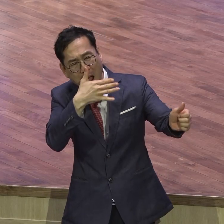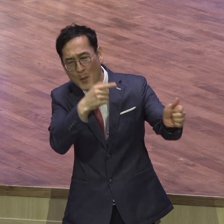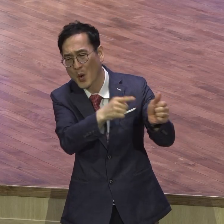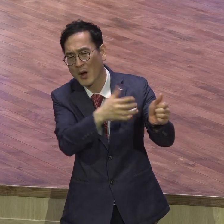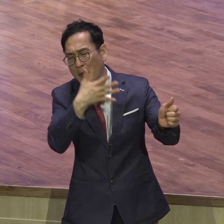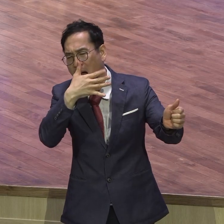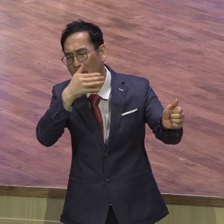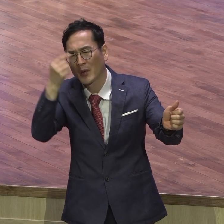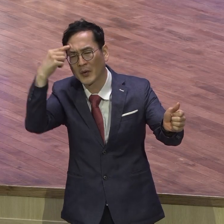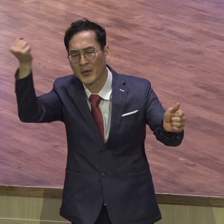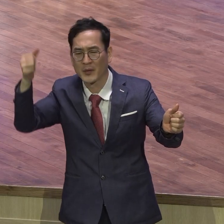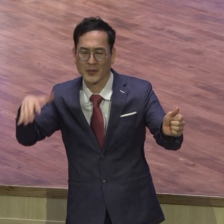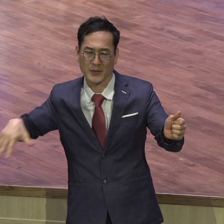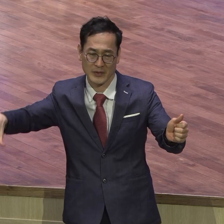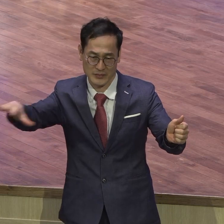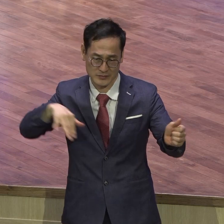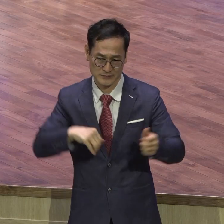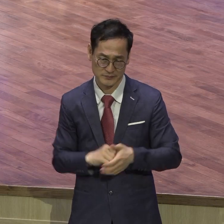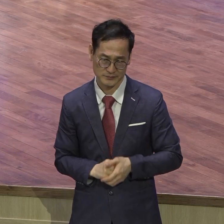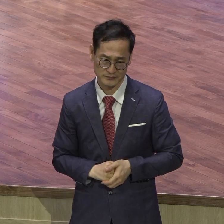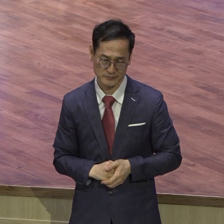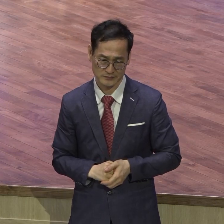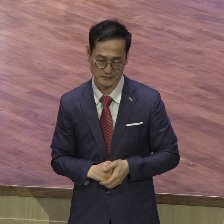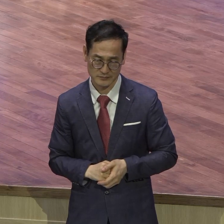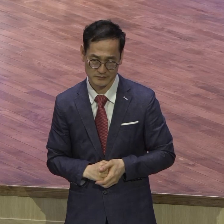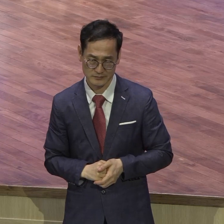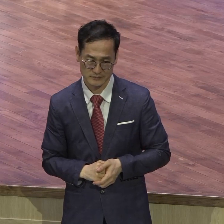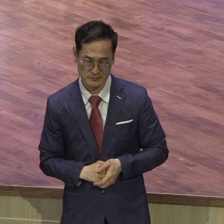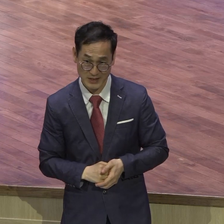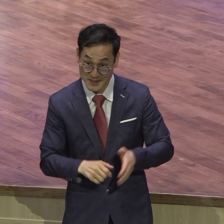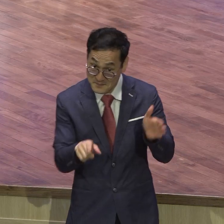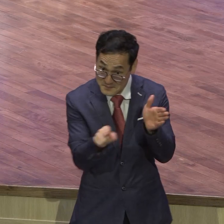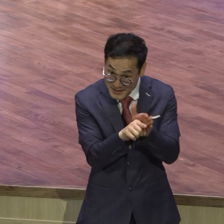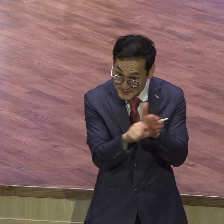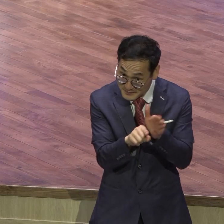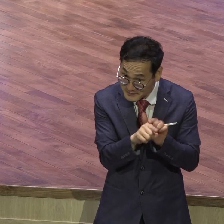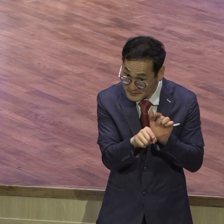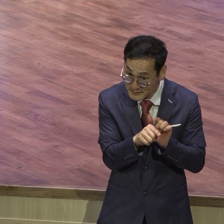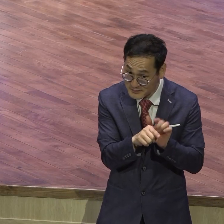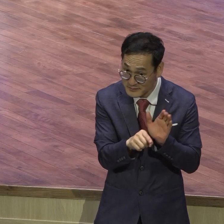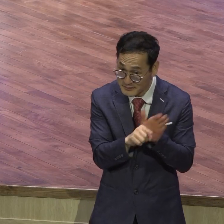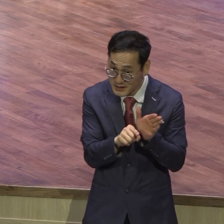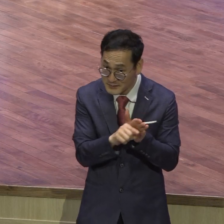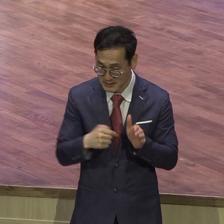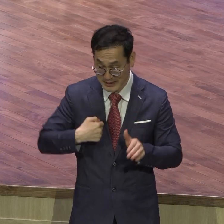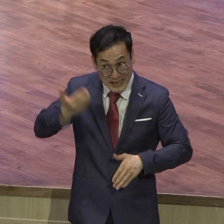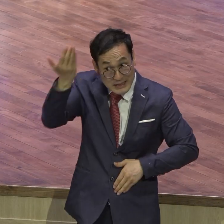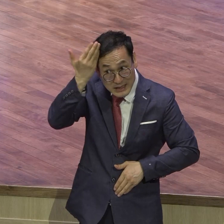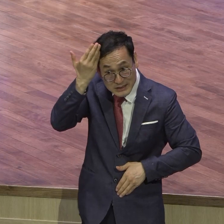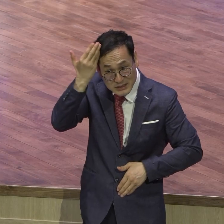여러분 믿음은 좀 상식을 초월하시기 바랍니다 초월해 믿음 그러니까